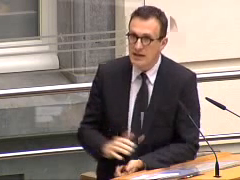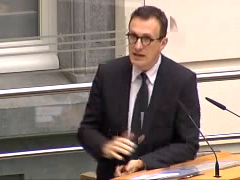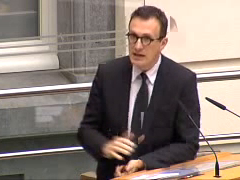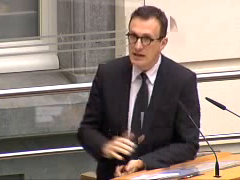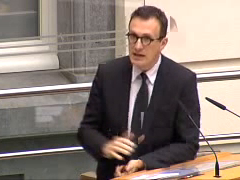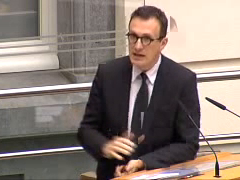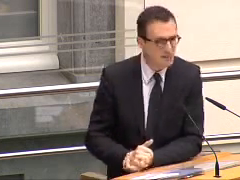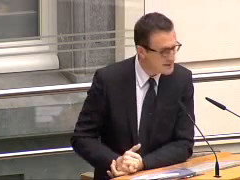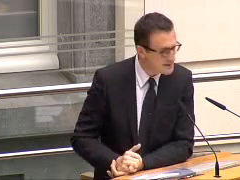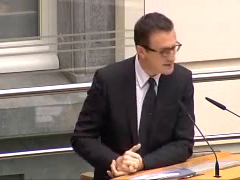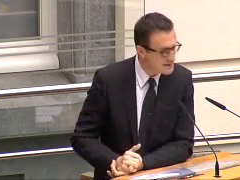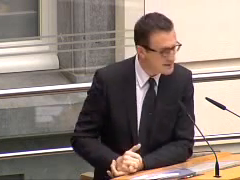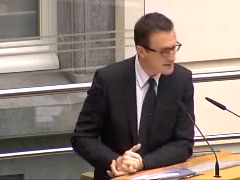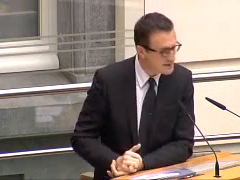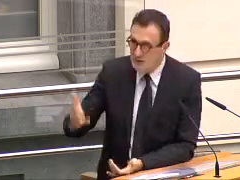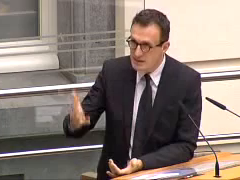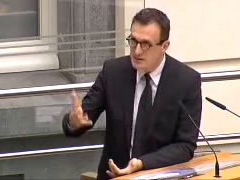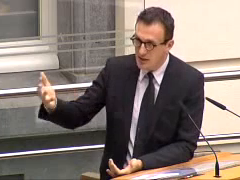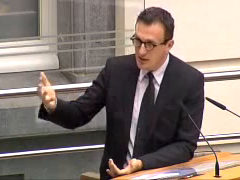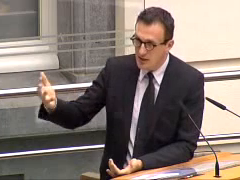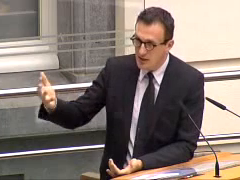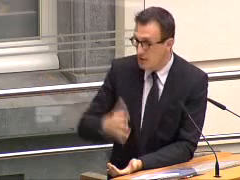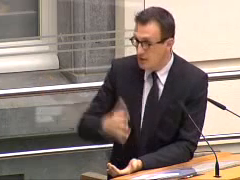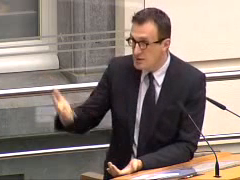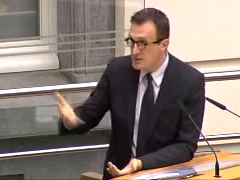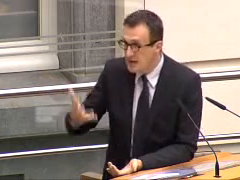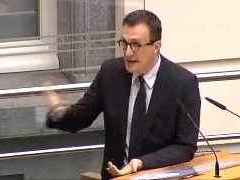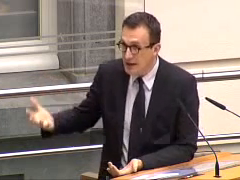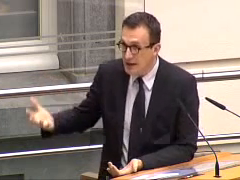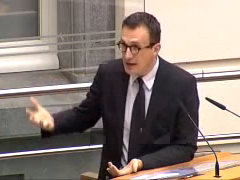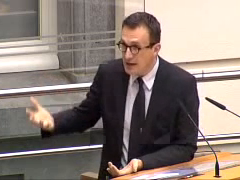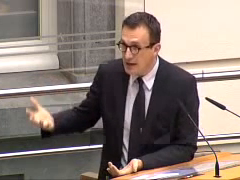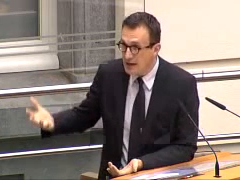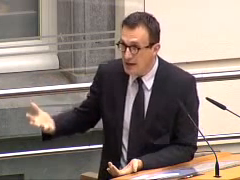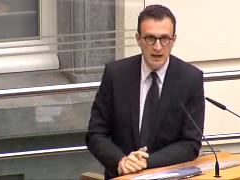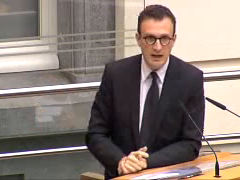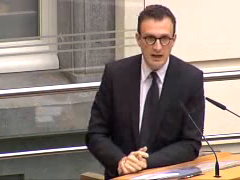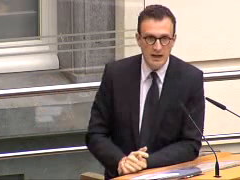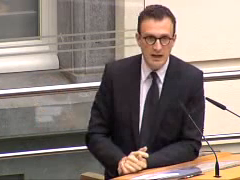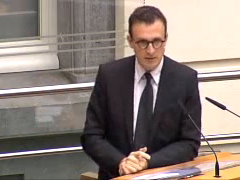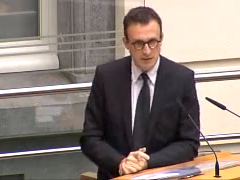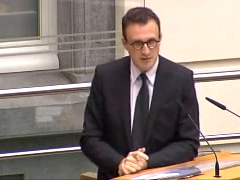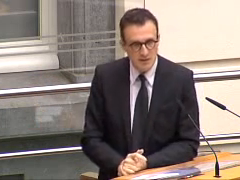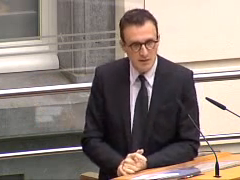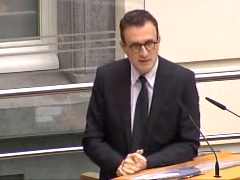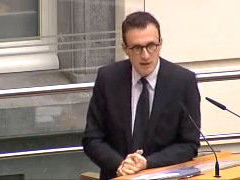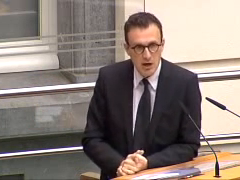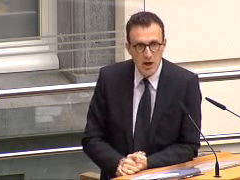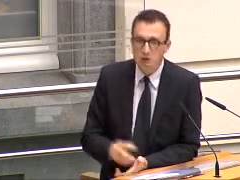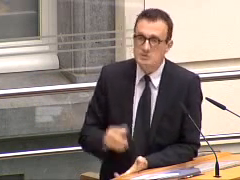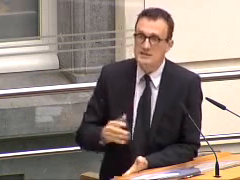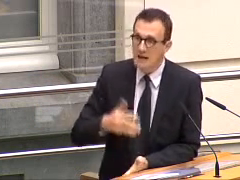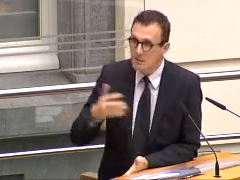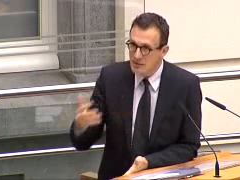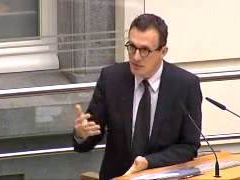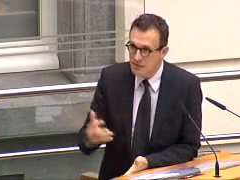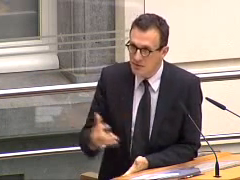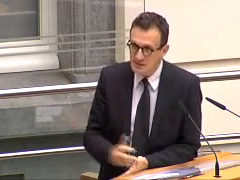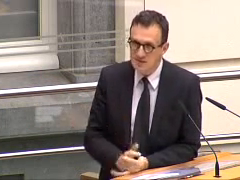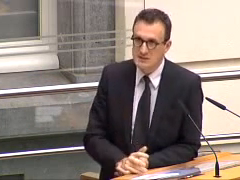gevraagd aan mijn medewerkers van de dienst, van de dienstgelijke kansen, van de Vlaamse overheid, van de Vlaamse gemeenschap, om samen met de medewerkers van het Centrum